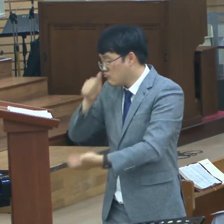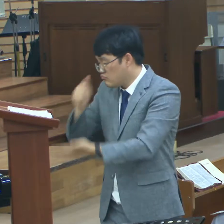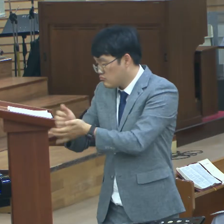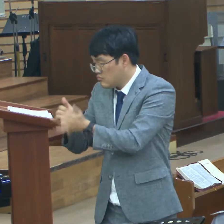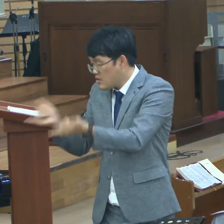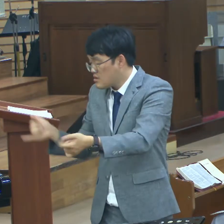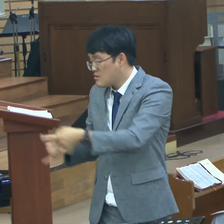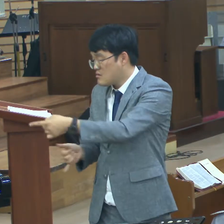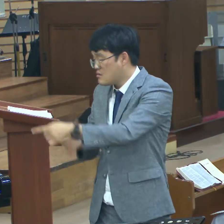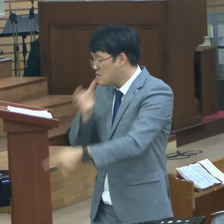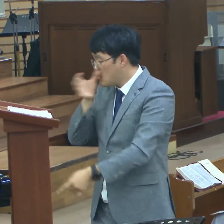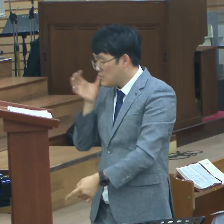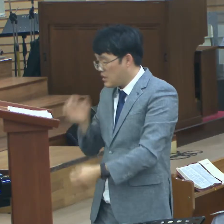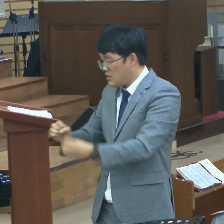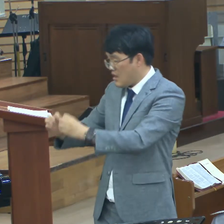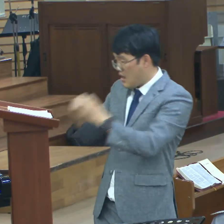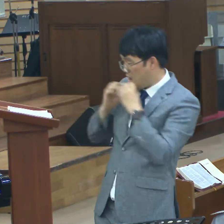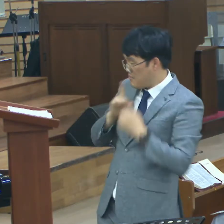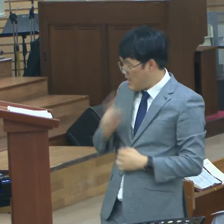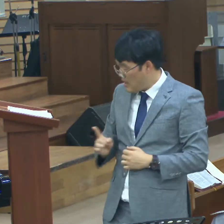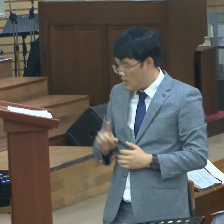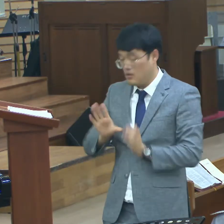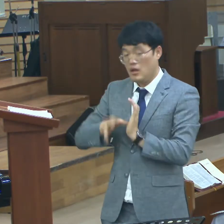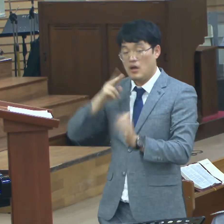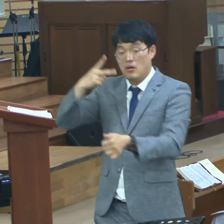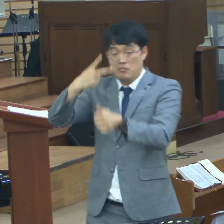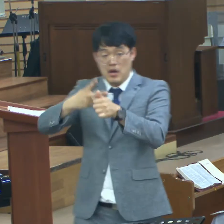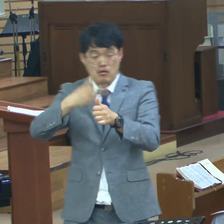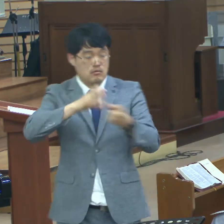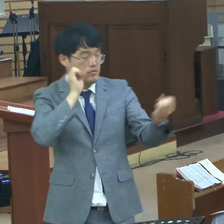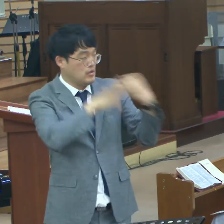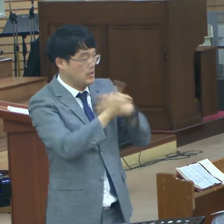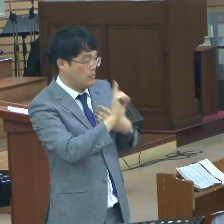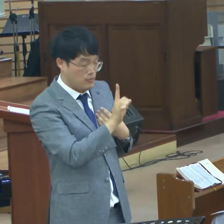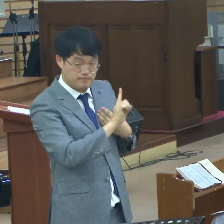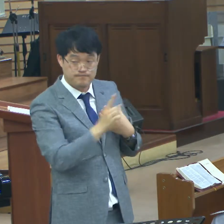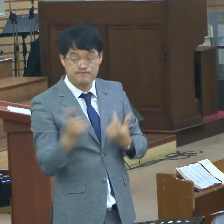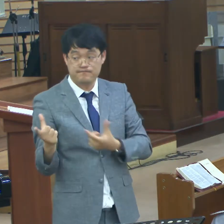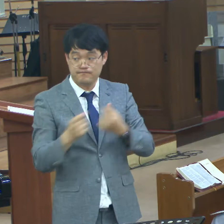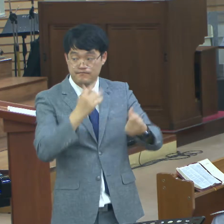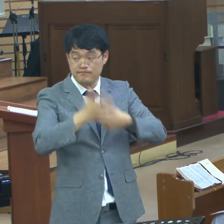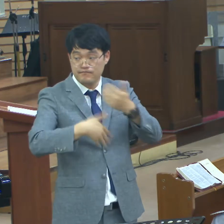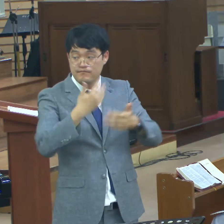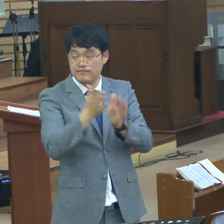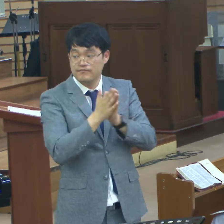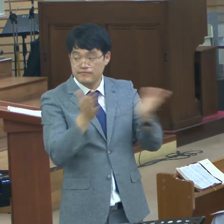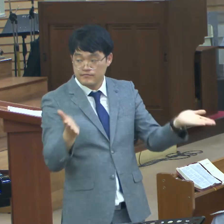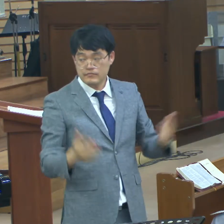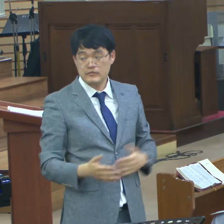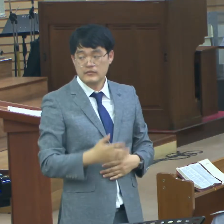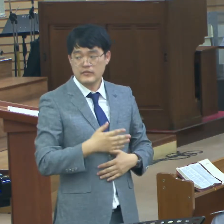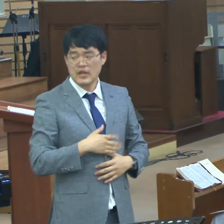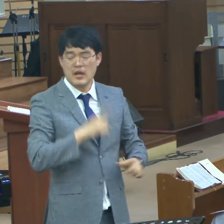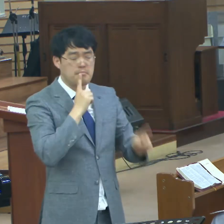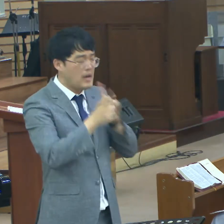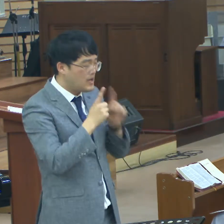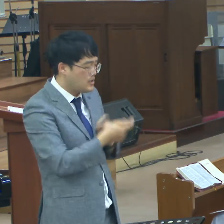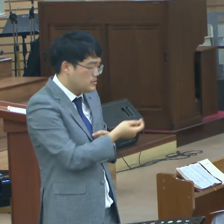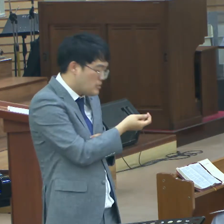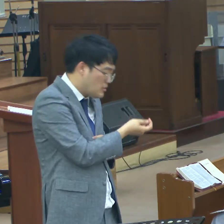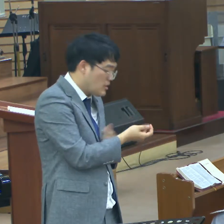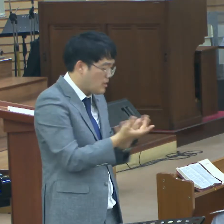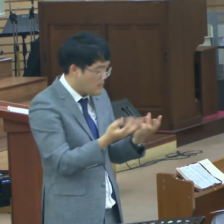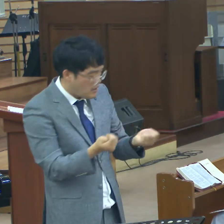많이 해? 막 이렇게 얘기하는 거예요. 그때 바울이 이런 말을 했어요. 우리 밑에 있는 걸 같이 읽겠습니다. 시작. 말이